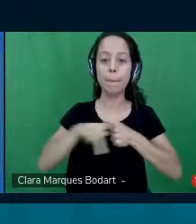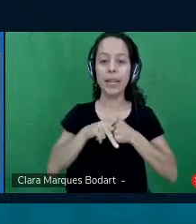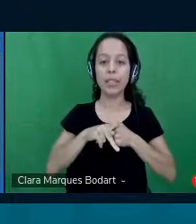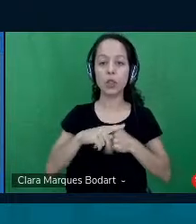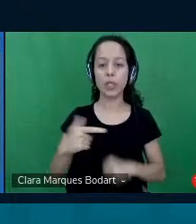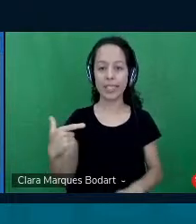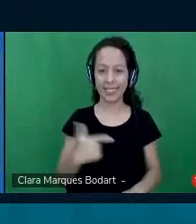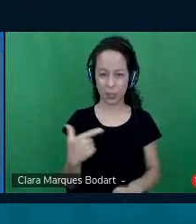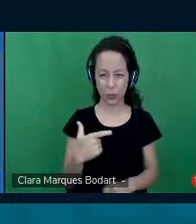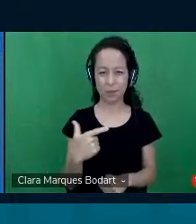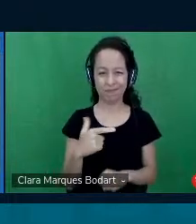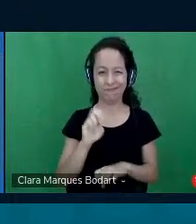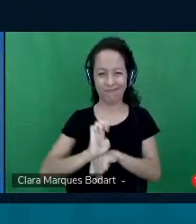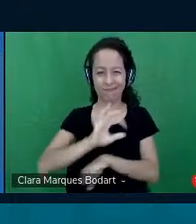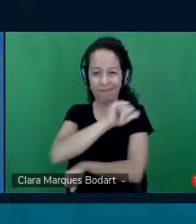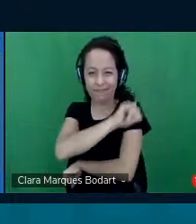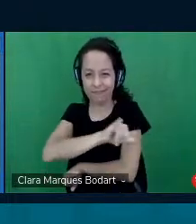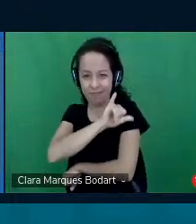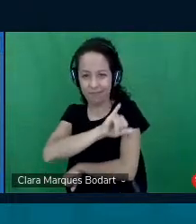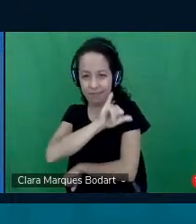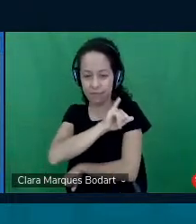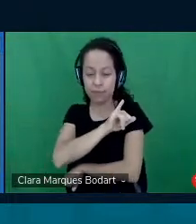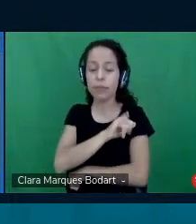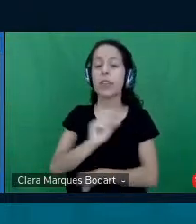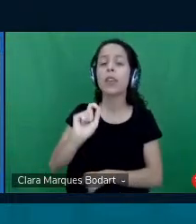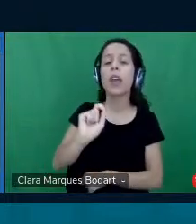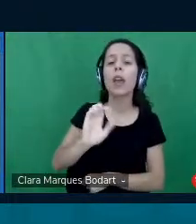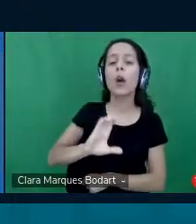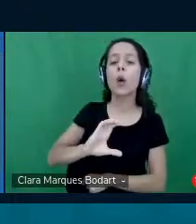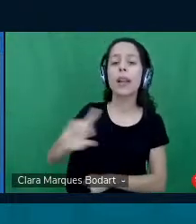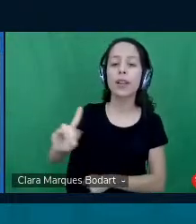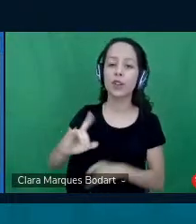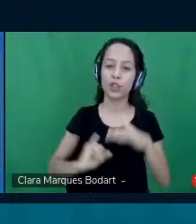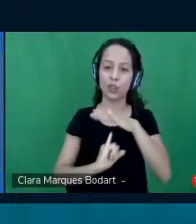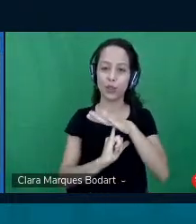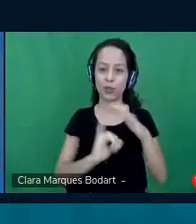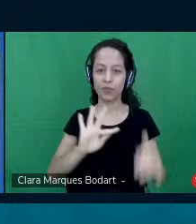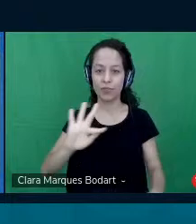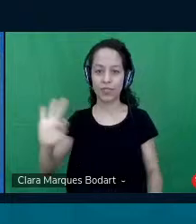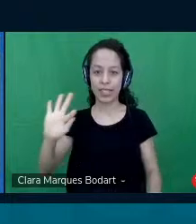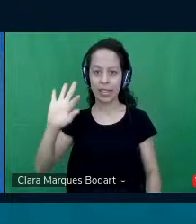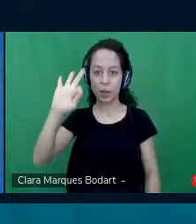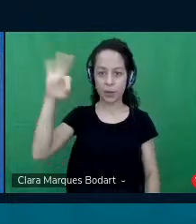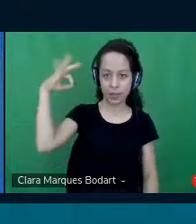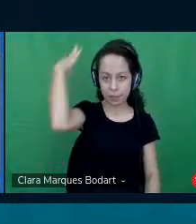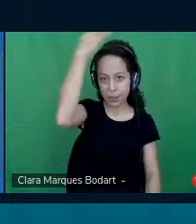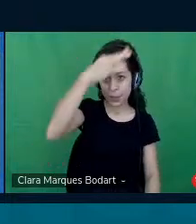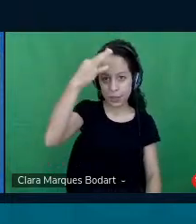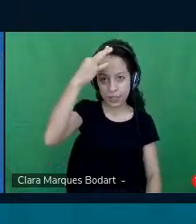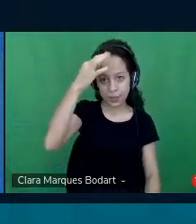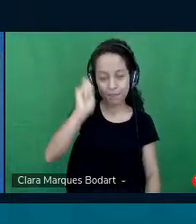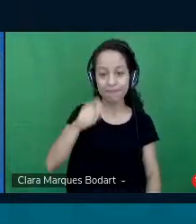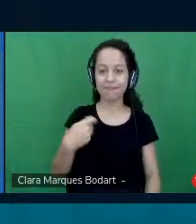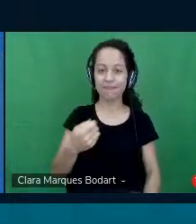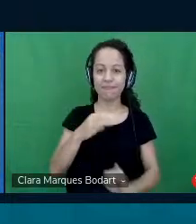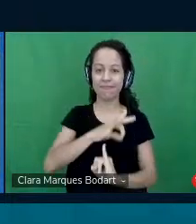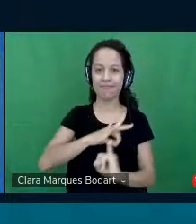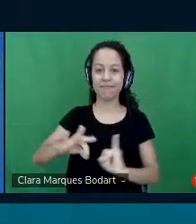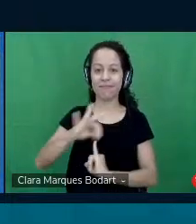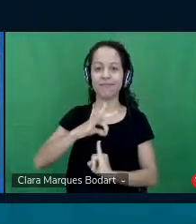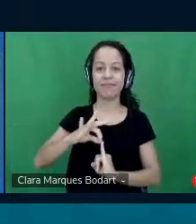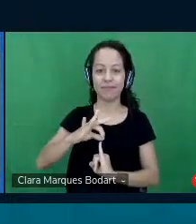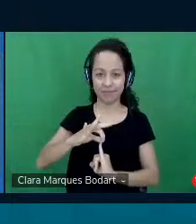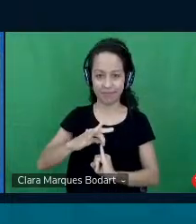pelo Instituto Federal do Espírito Santo, o IFES. Bom, neste momento, vamos passar à composição